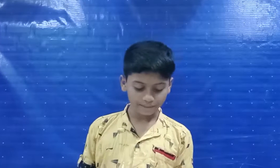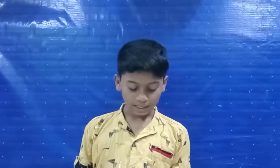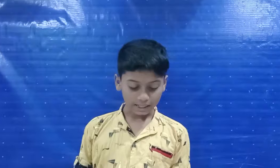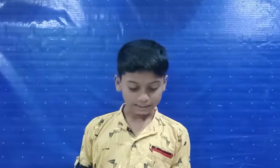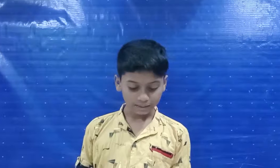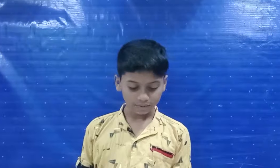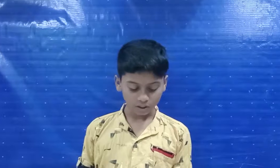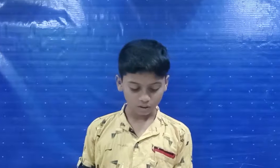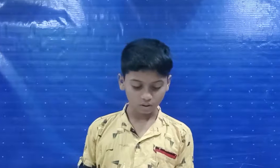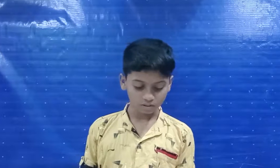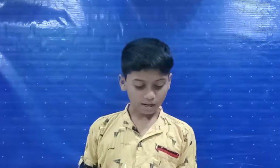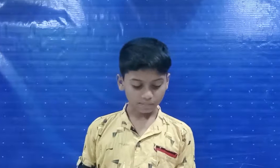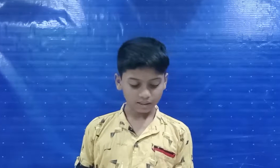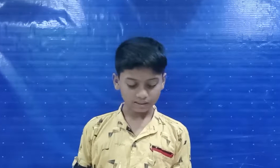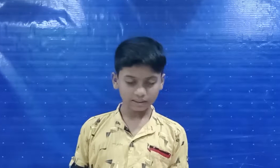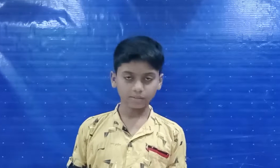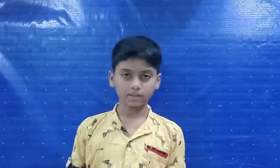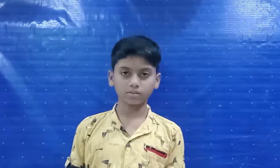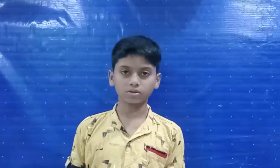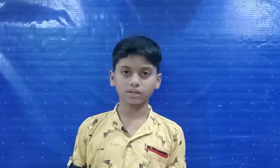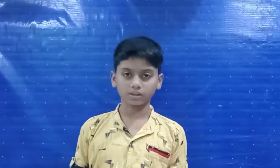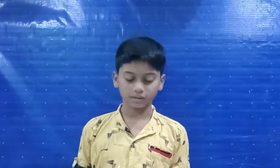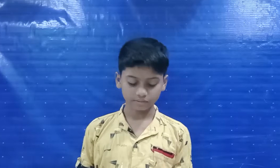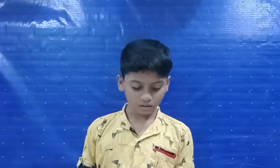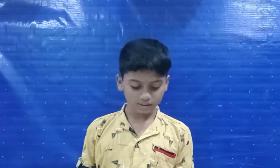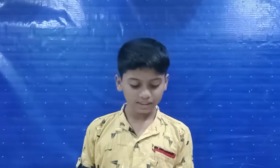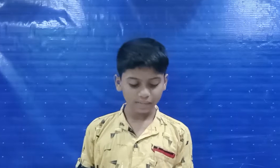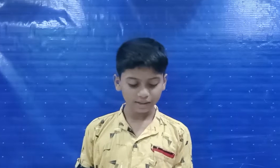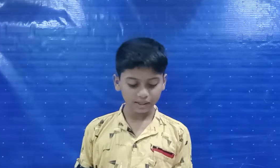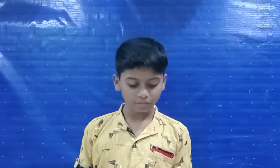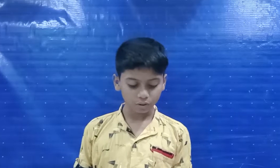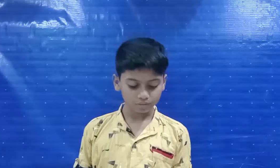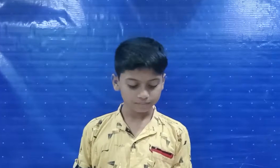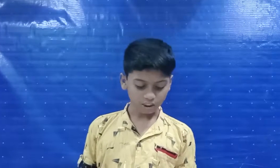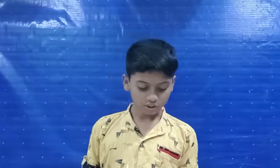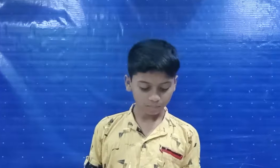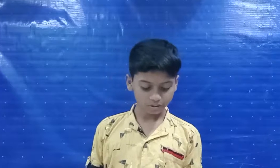আর আজকের বিষয় হলো আপনি রাজাদের মাঝে বসে আছেন, যেটা আমরা দেখব